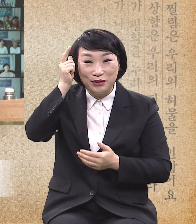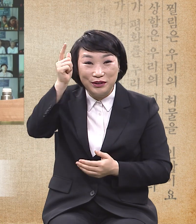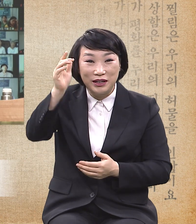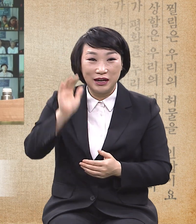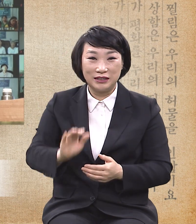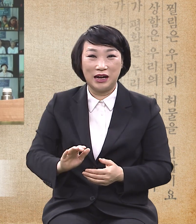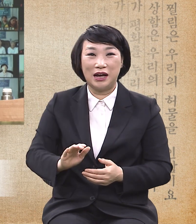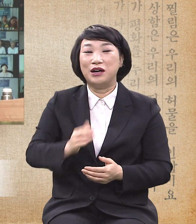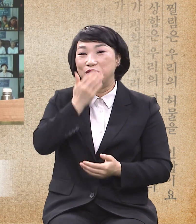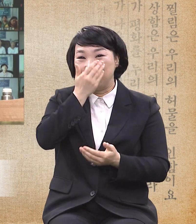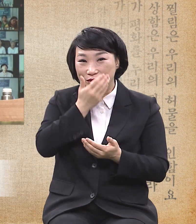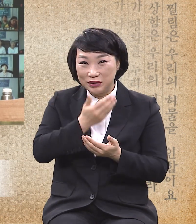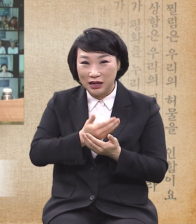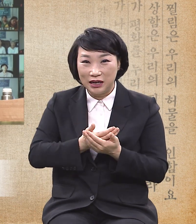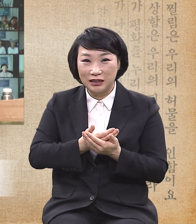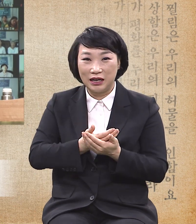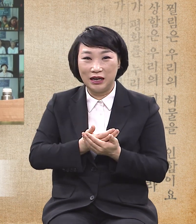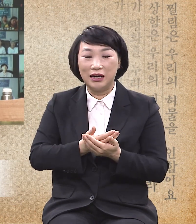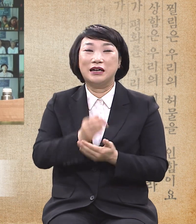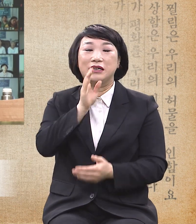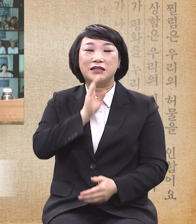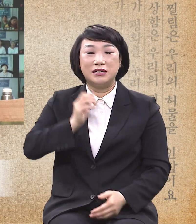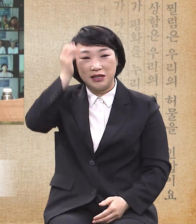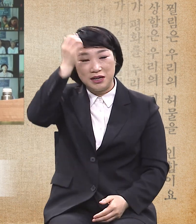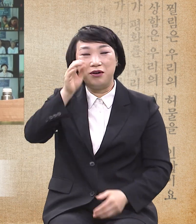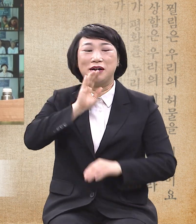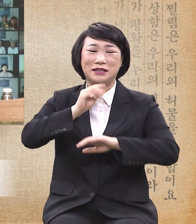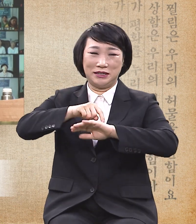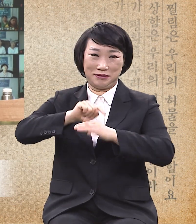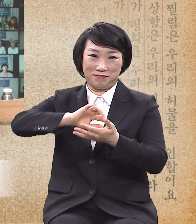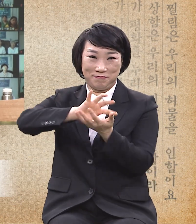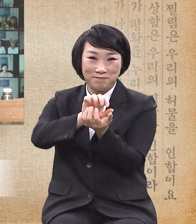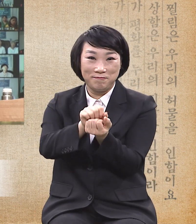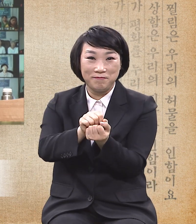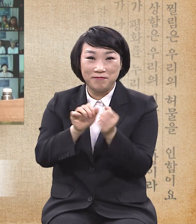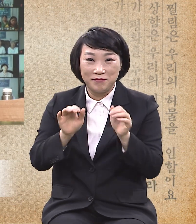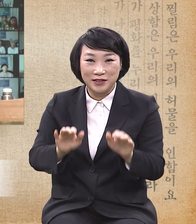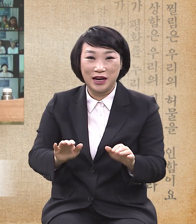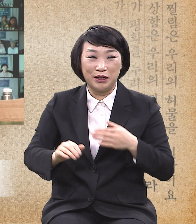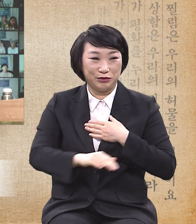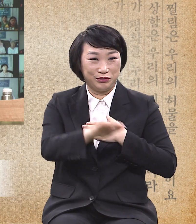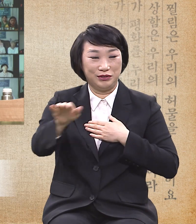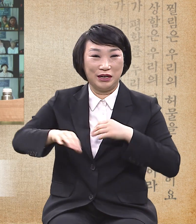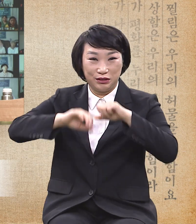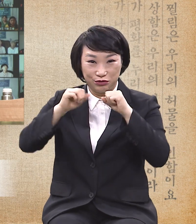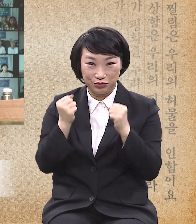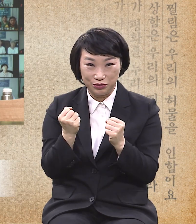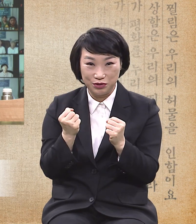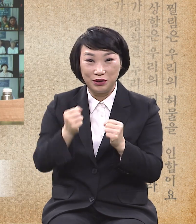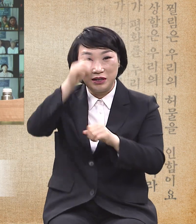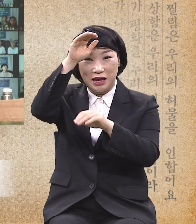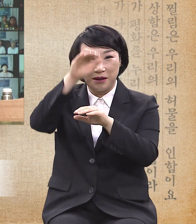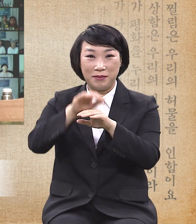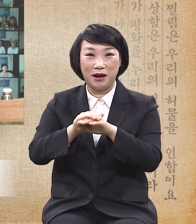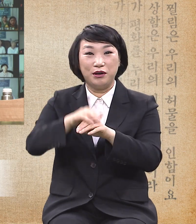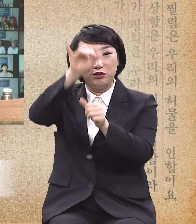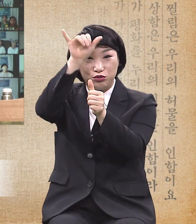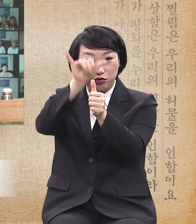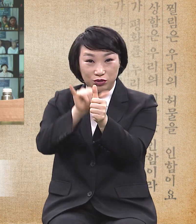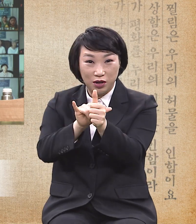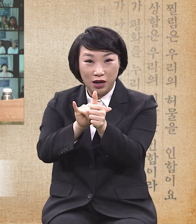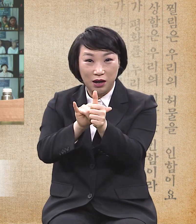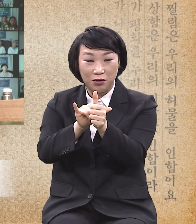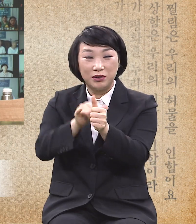위대하게 존귀하게 신령과 진정으로 우리가 순종하고 예배하고